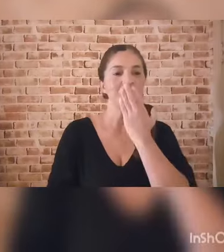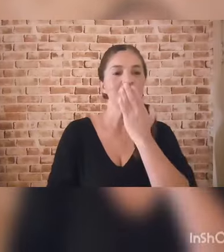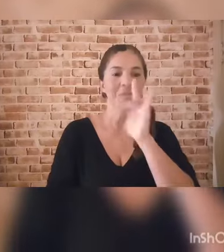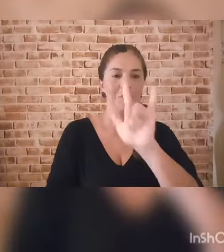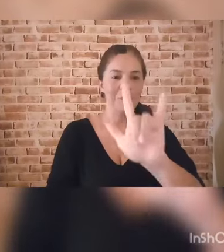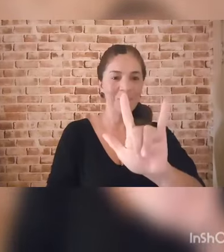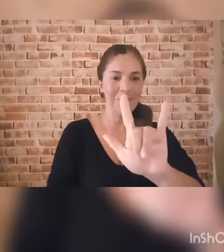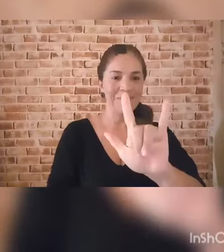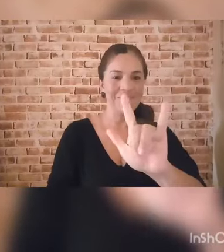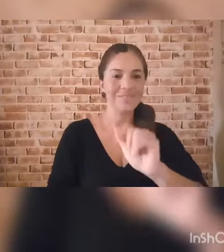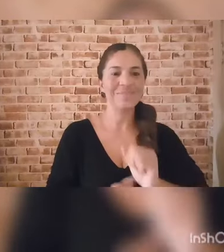Um beijo!